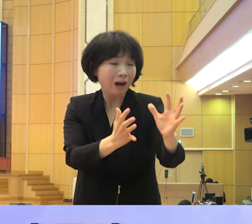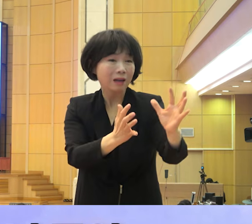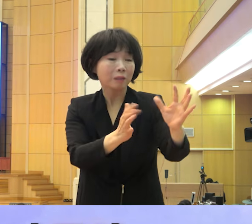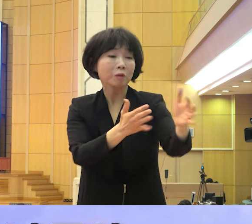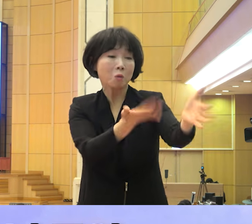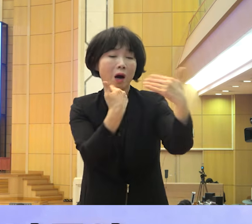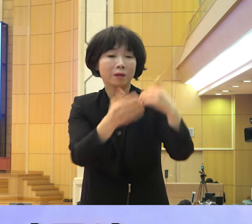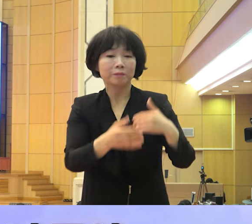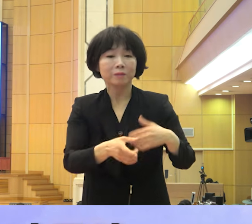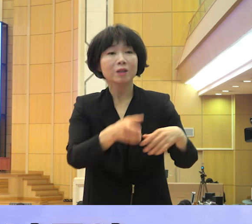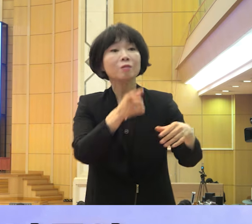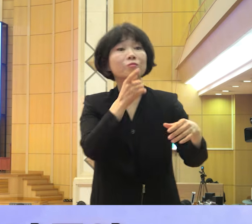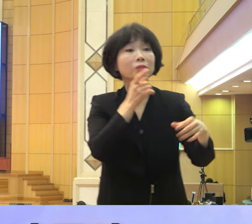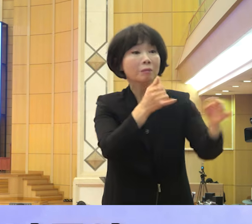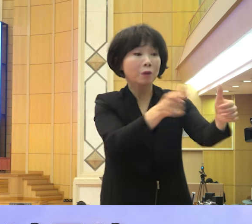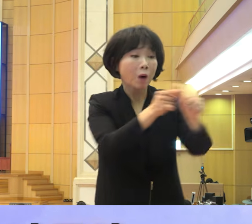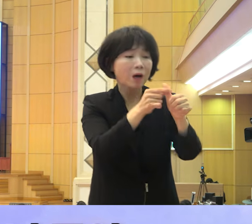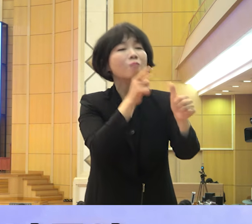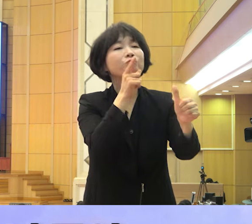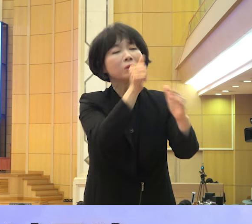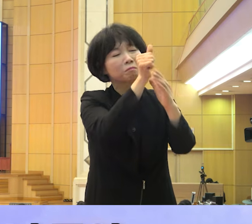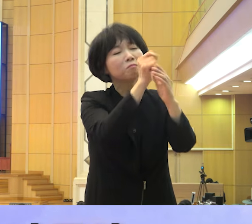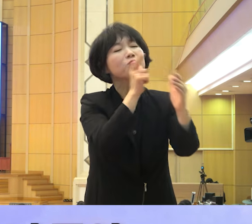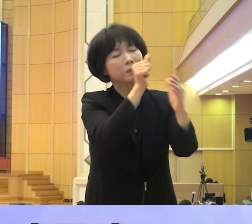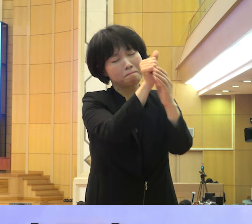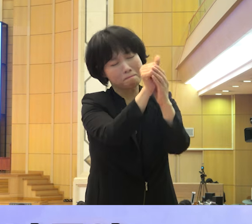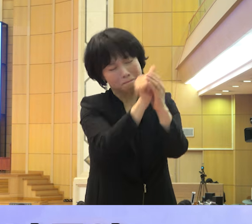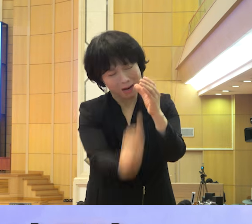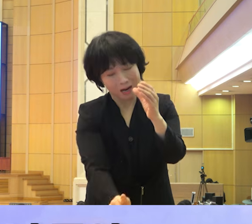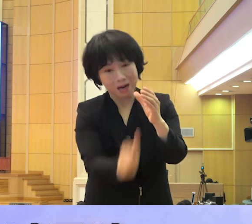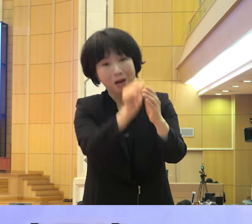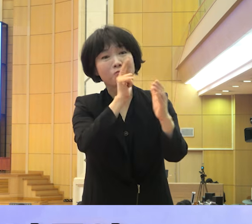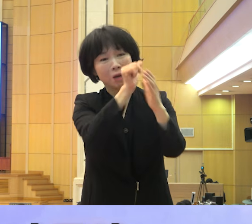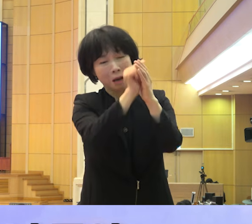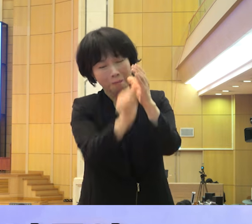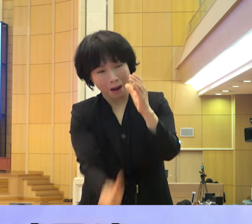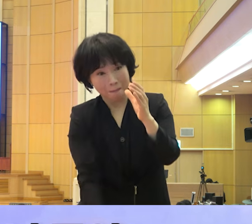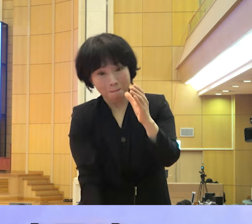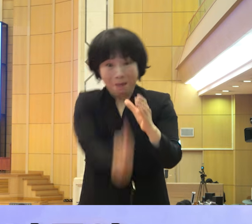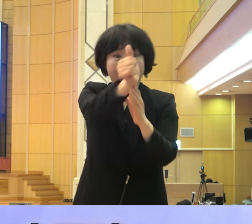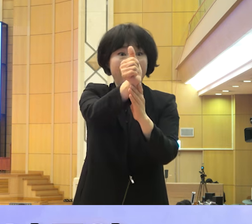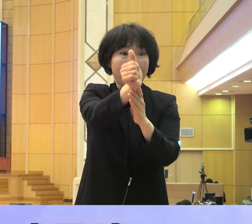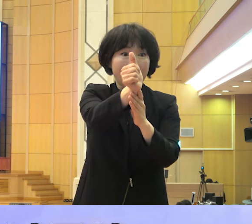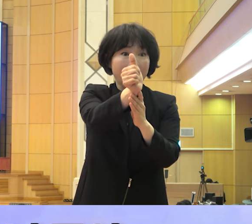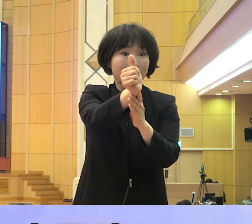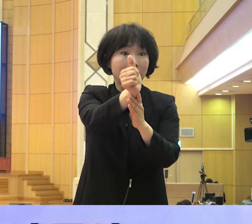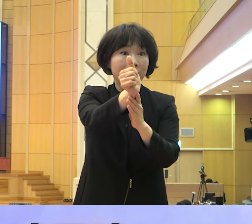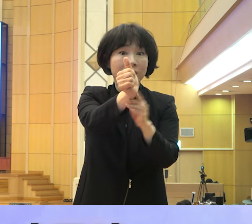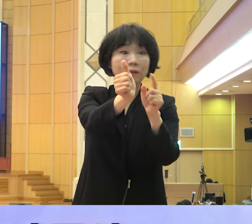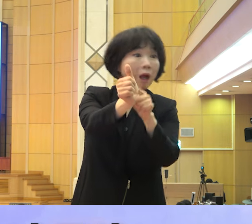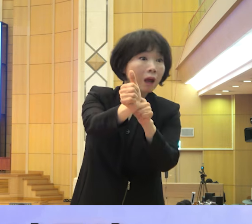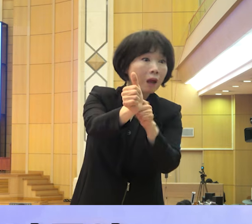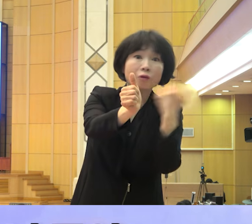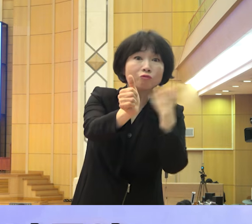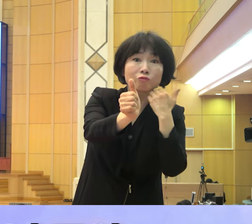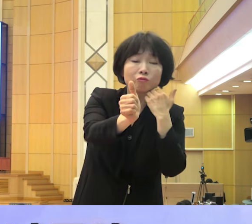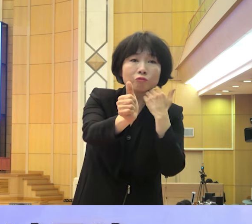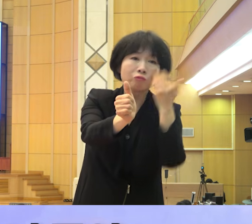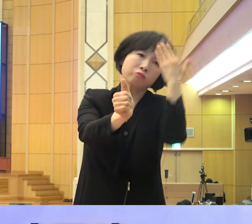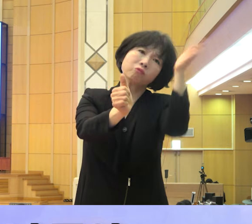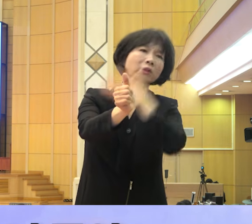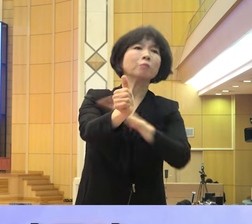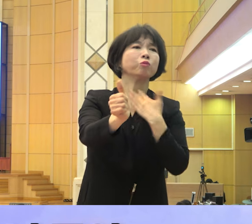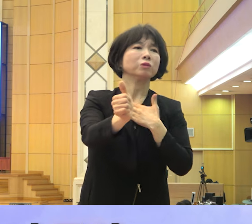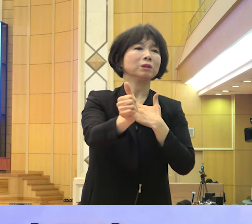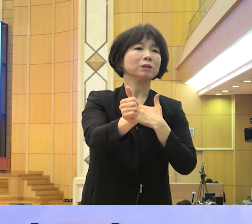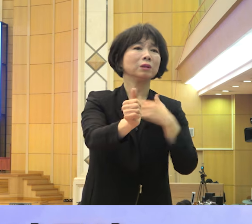사람을 집어넣었다가 건질 때 세례를 주다 보면 물속에서 올라올 때 누군지는